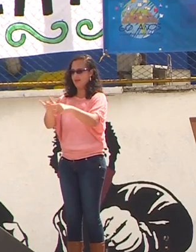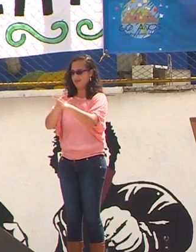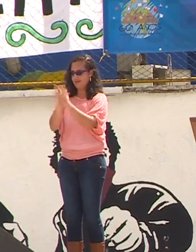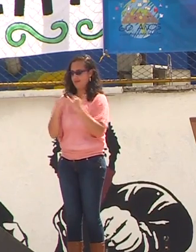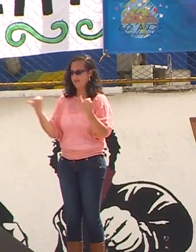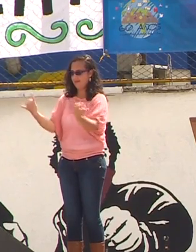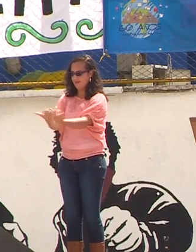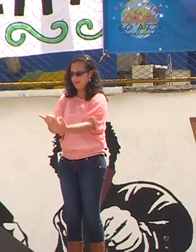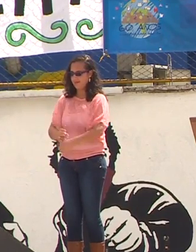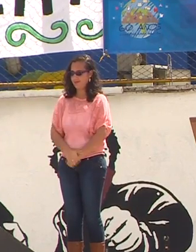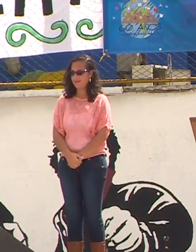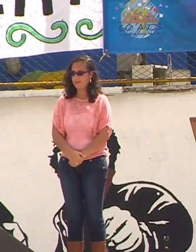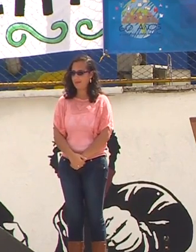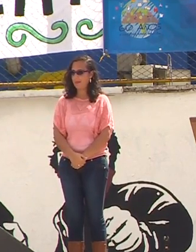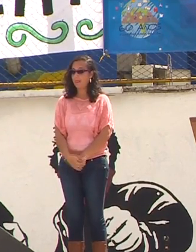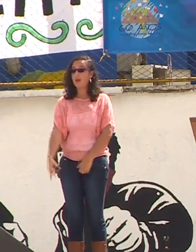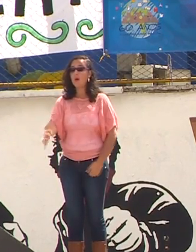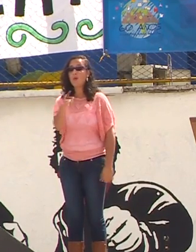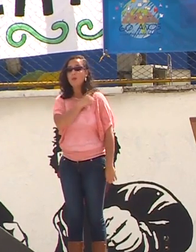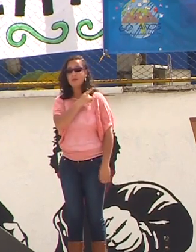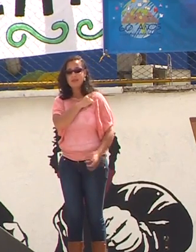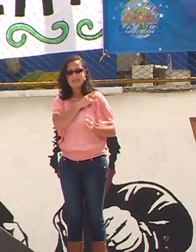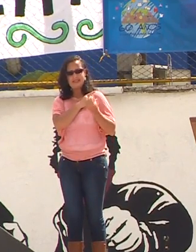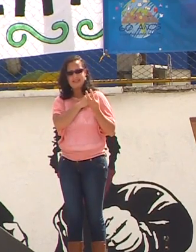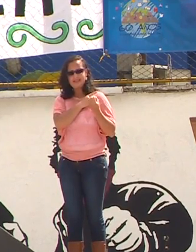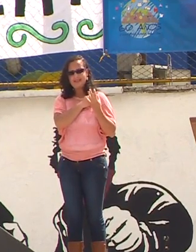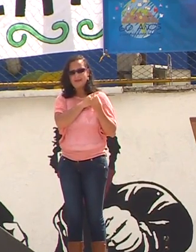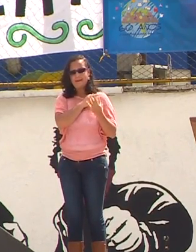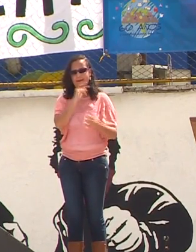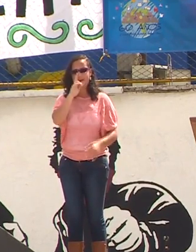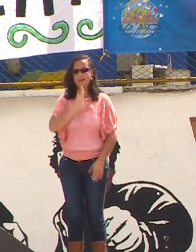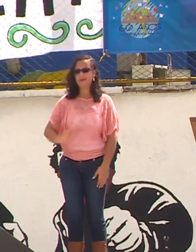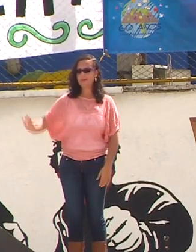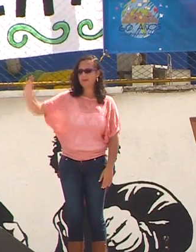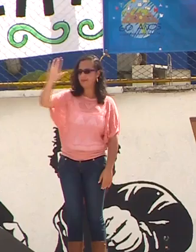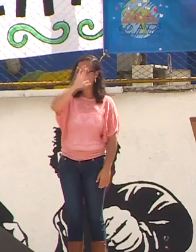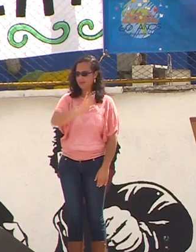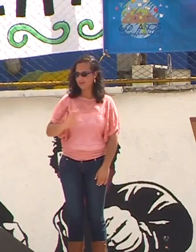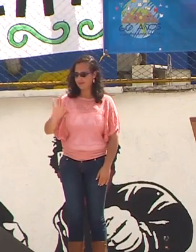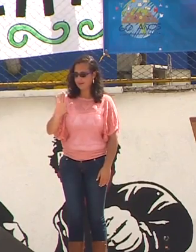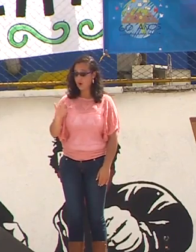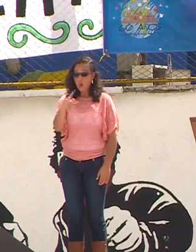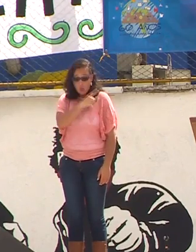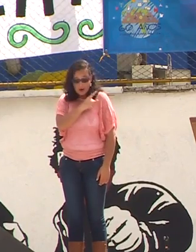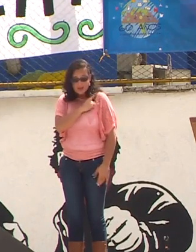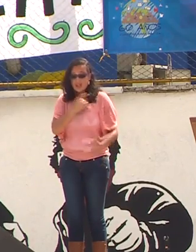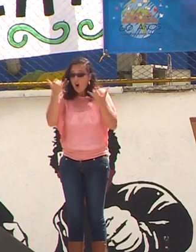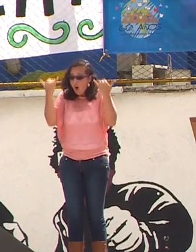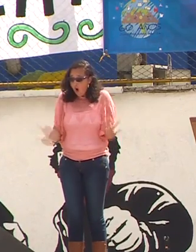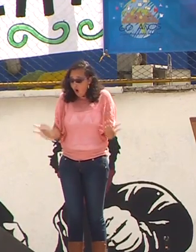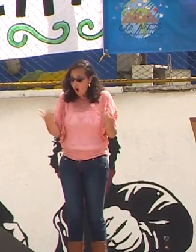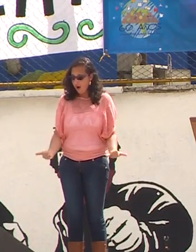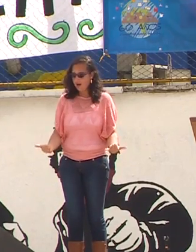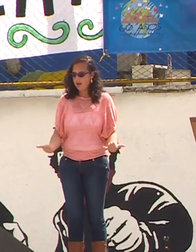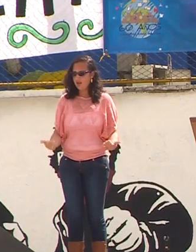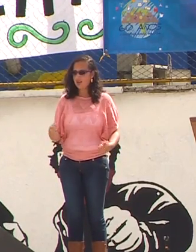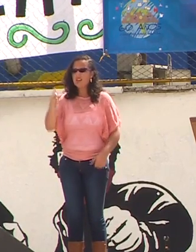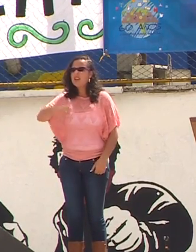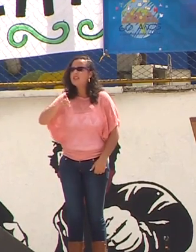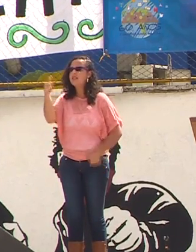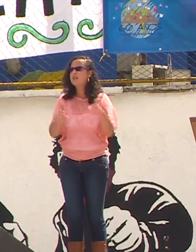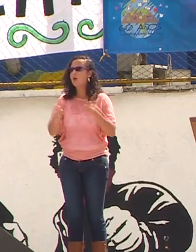Universidad Pedagógica Nacional necesita hoy de las palabras